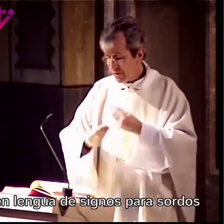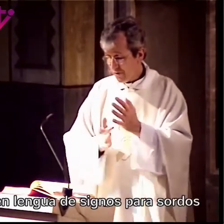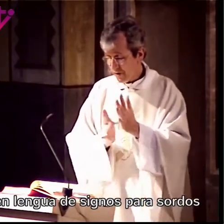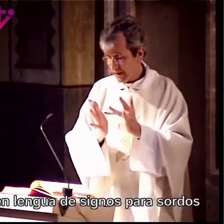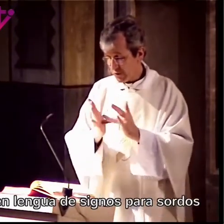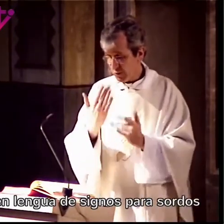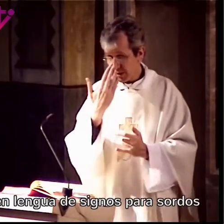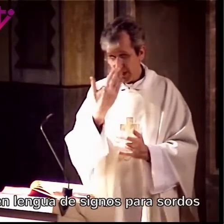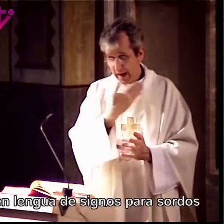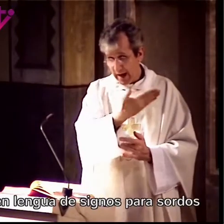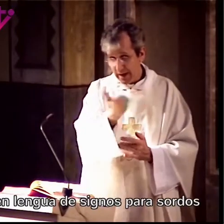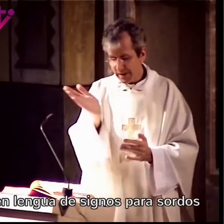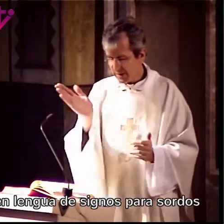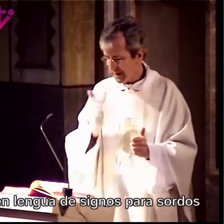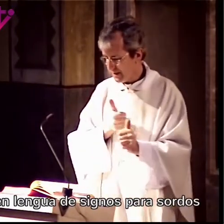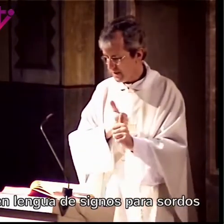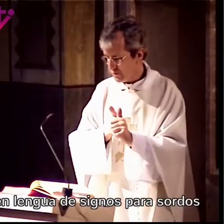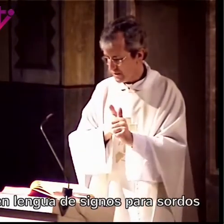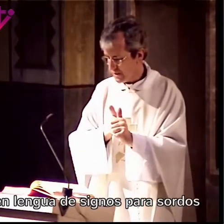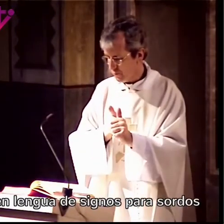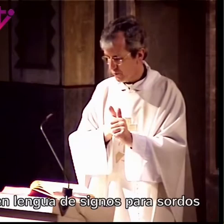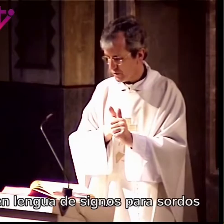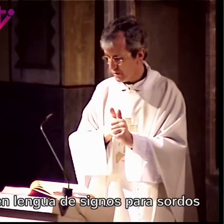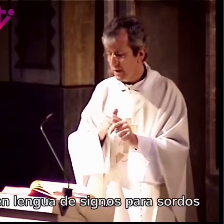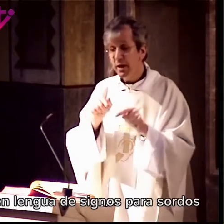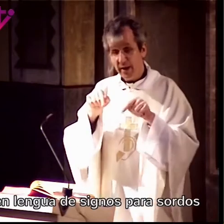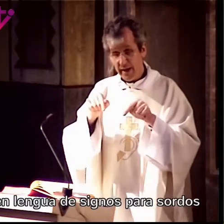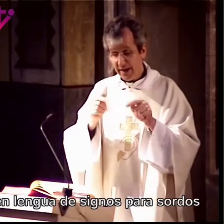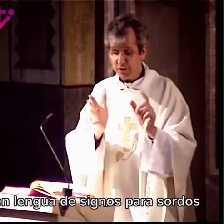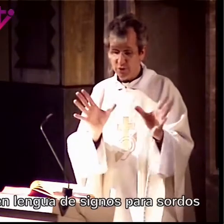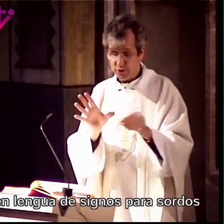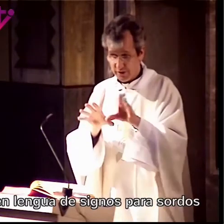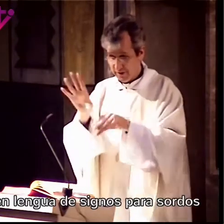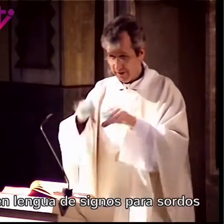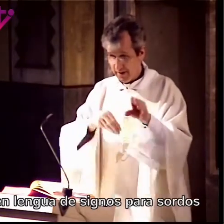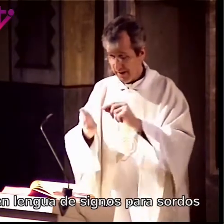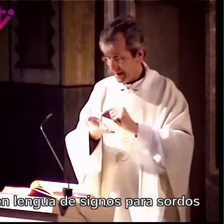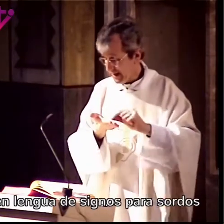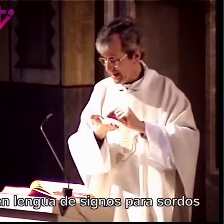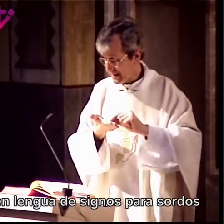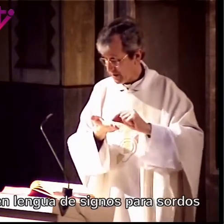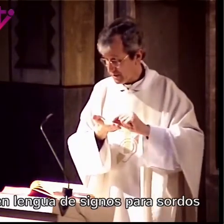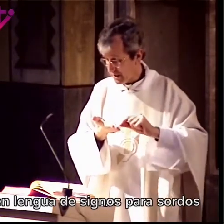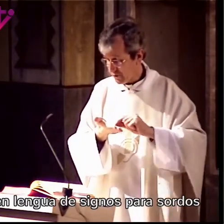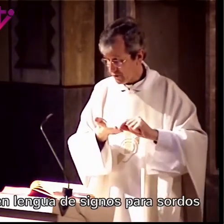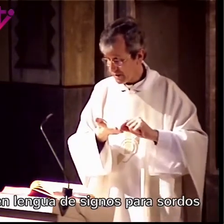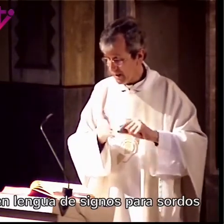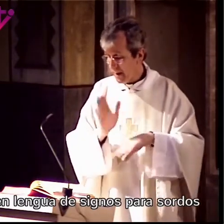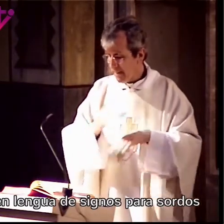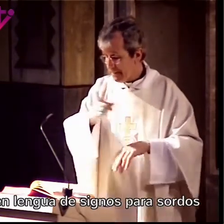Jesús a la vista de sus discípulos. Estos que han estado escritos para